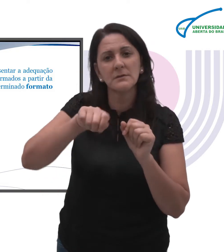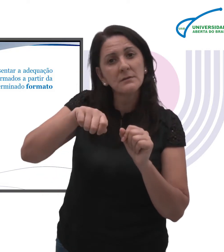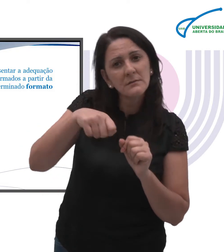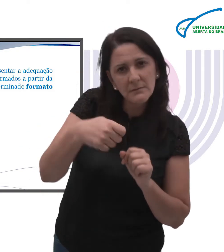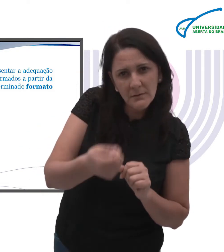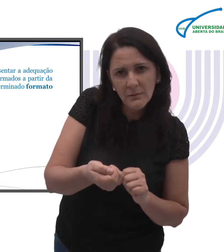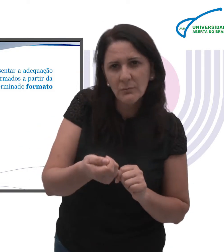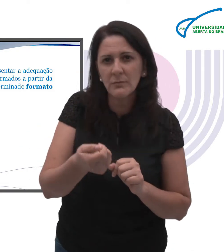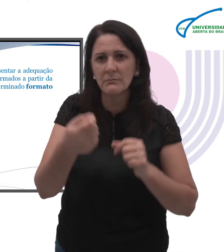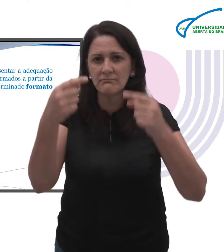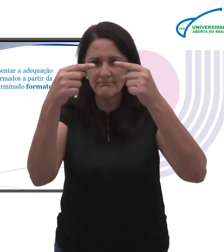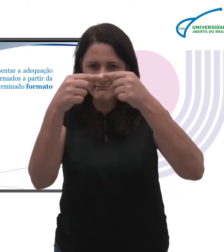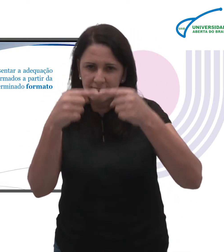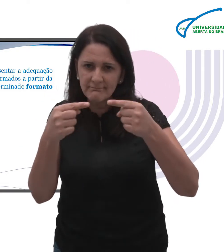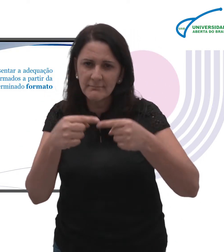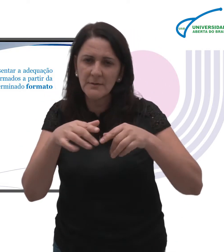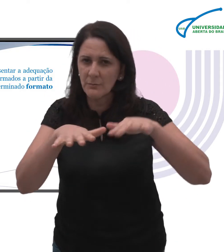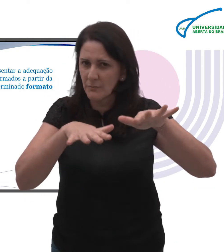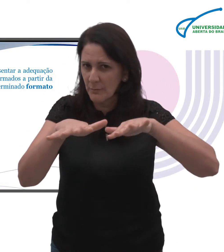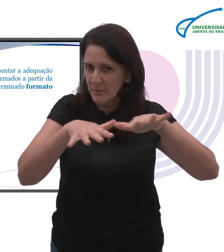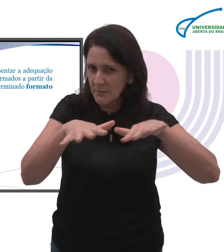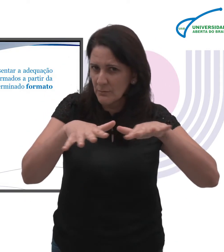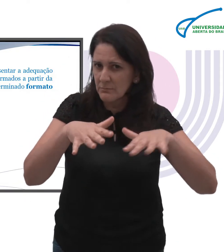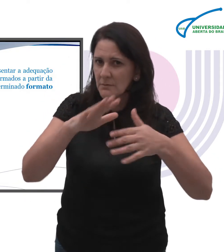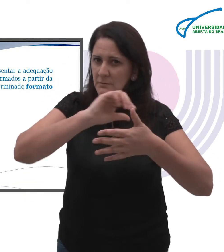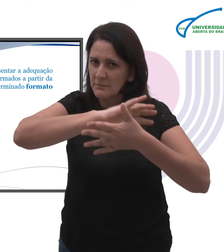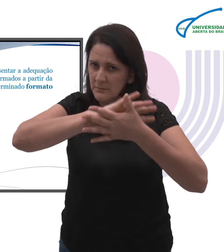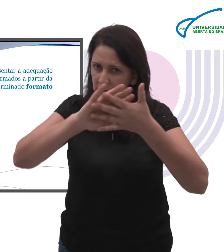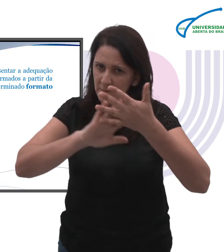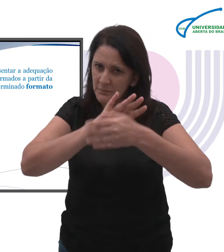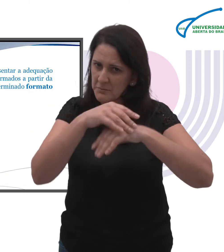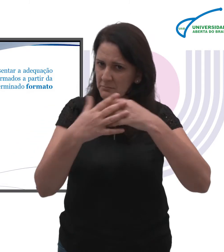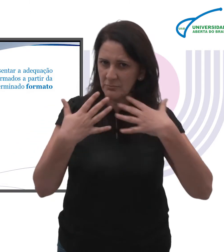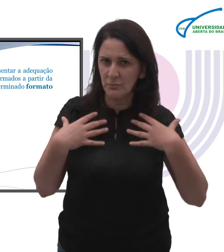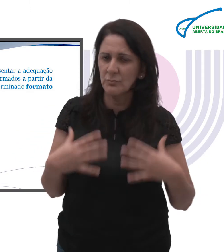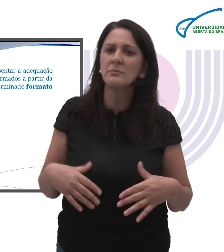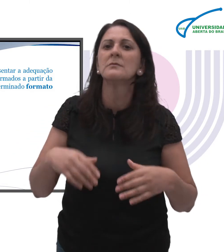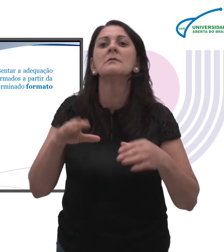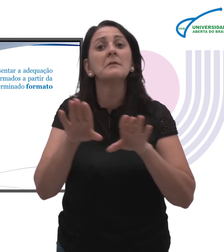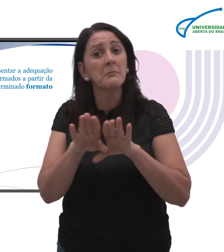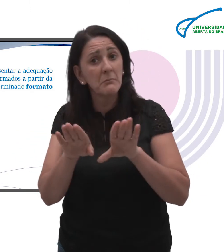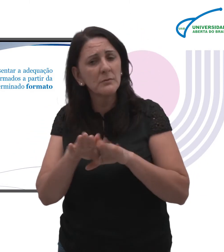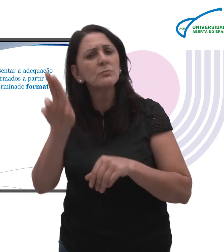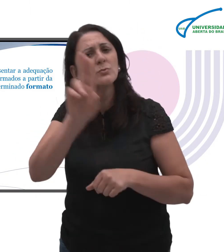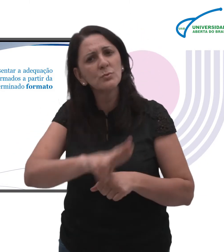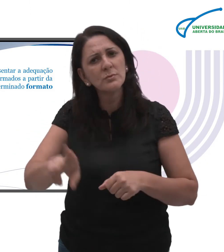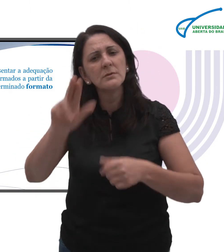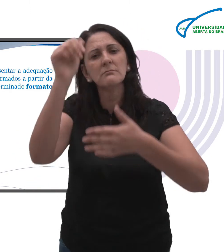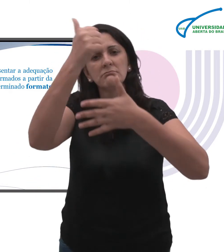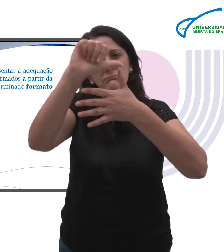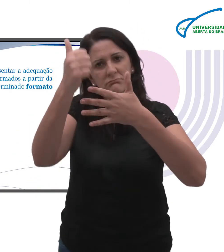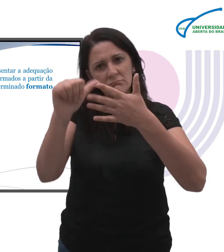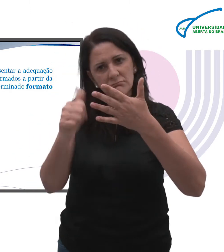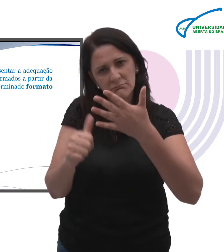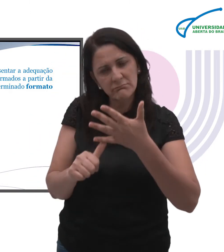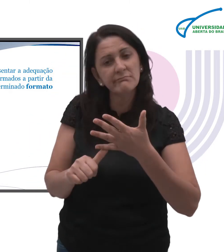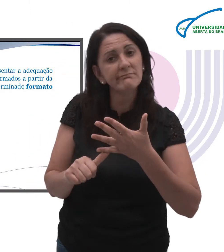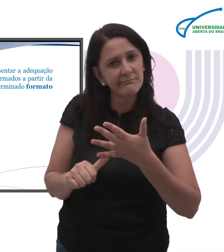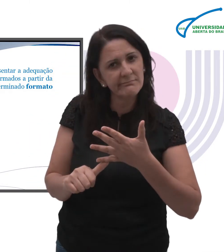formados a partir da combinação do movimento das mãos com um determinado formato, ou seja, com uma